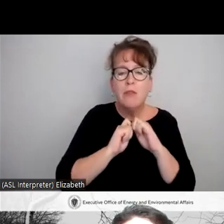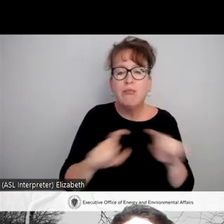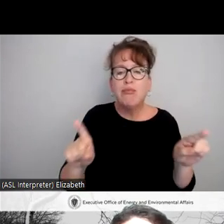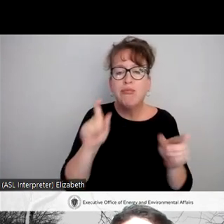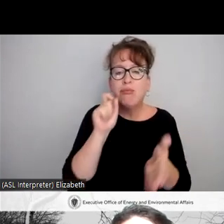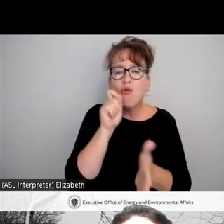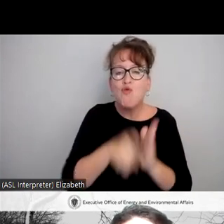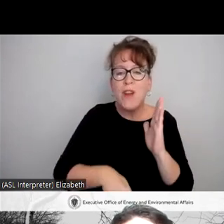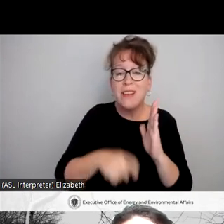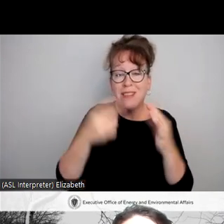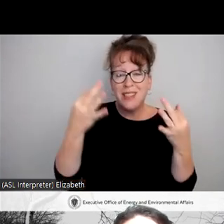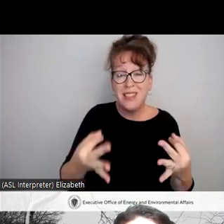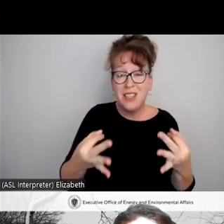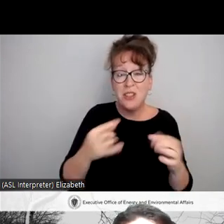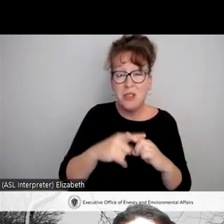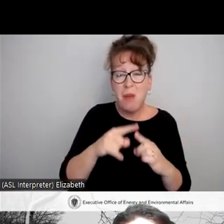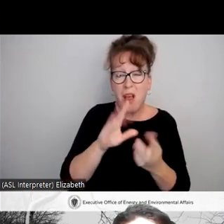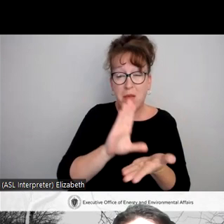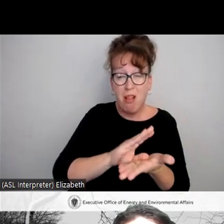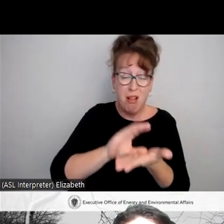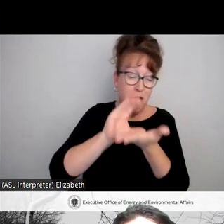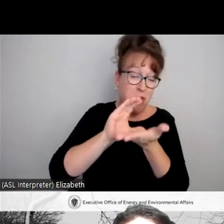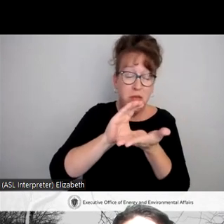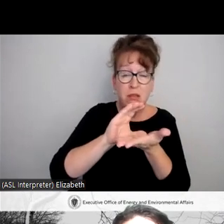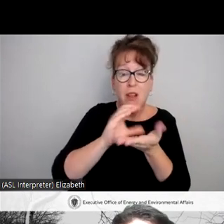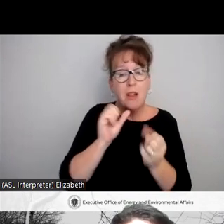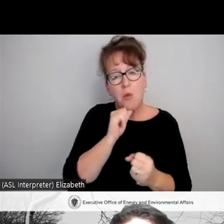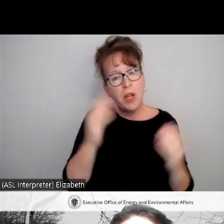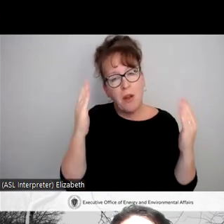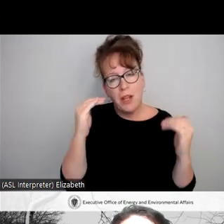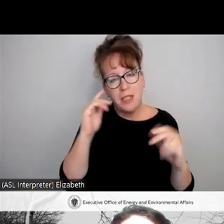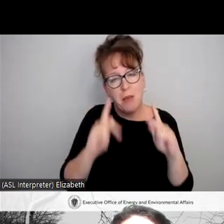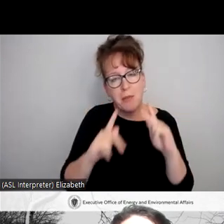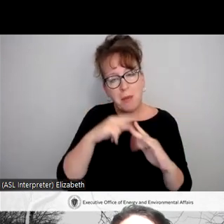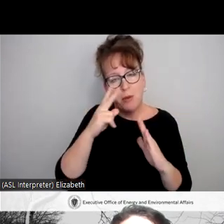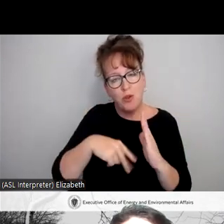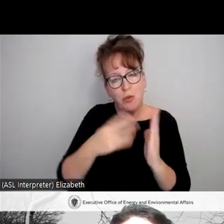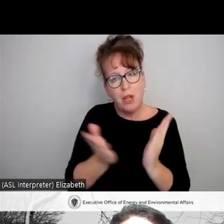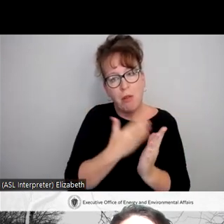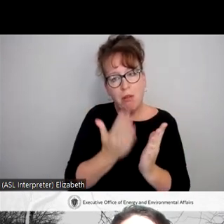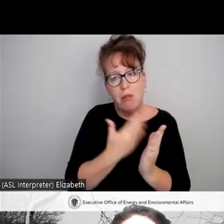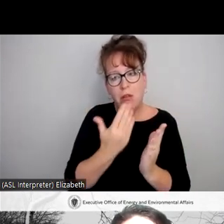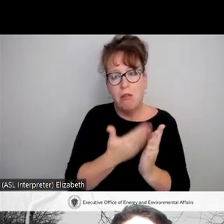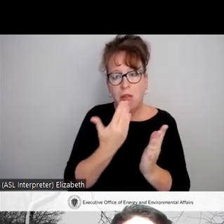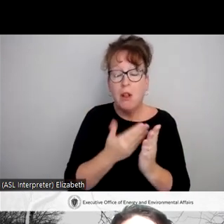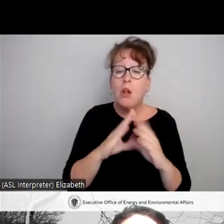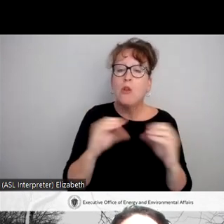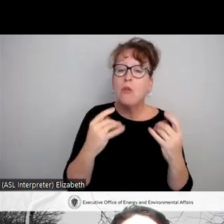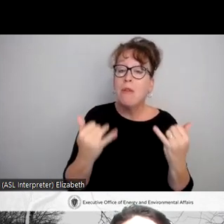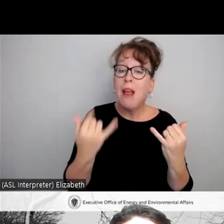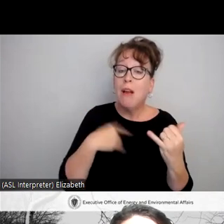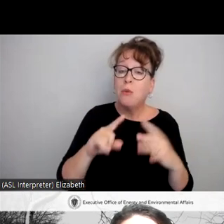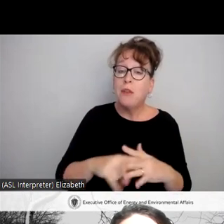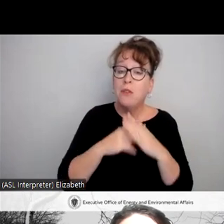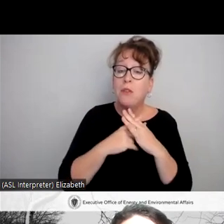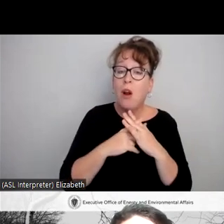las personas sepan que es lo que estamos haciendo eh sé que nosotros eh emitimos un